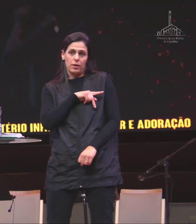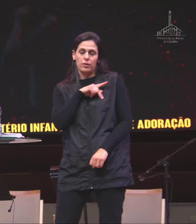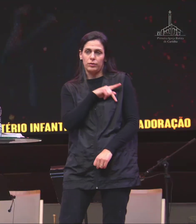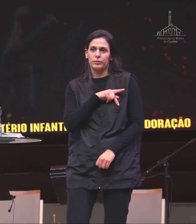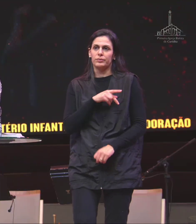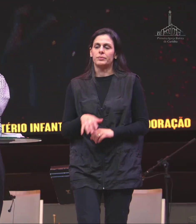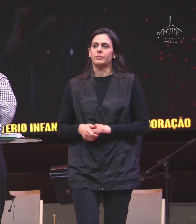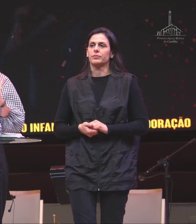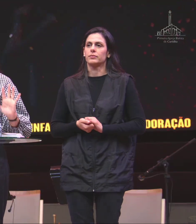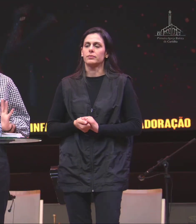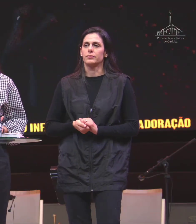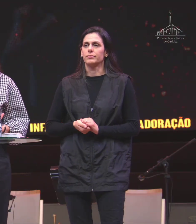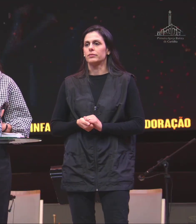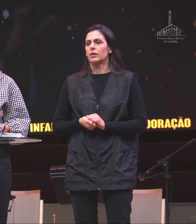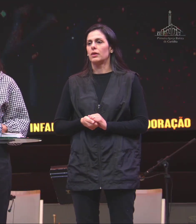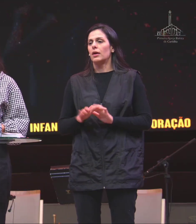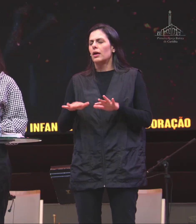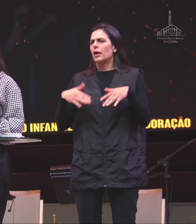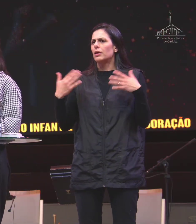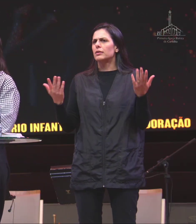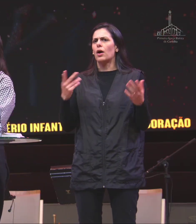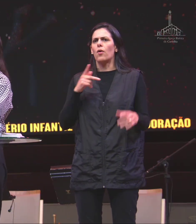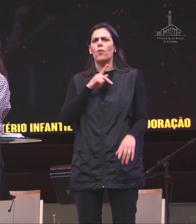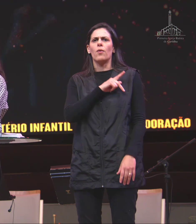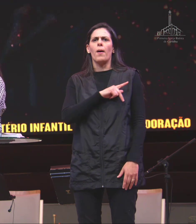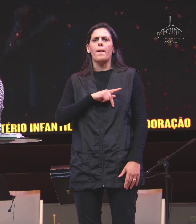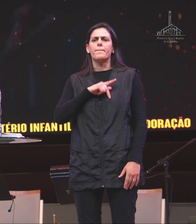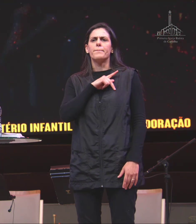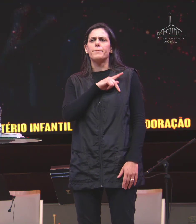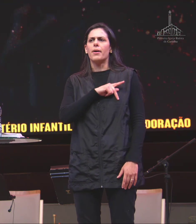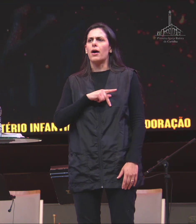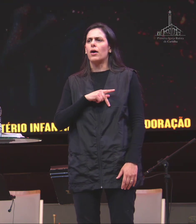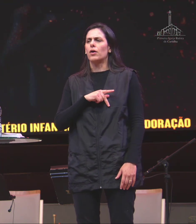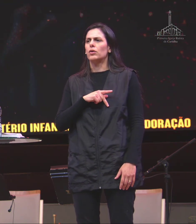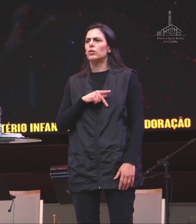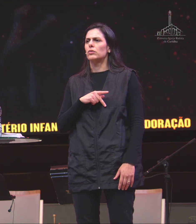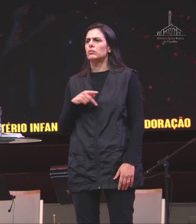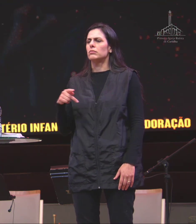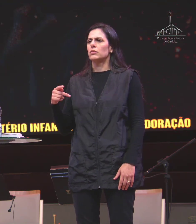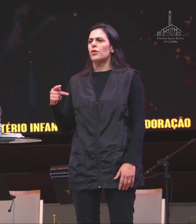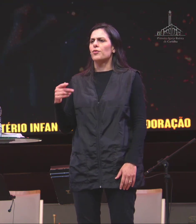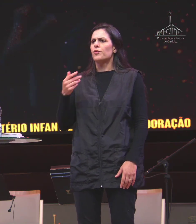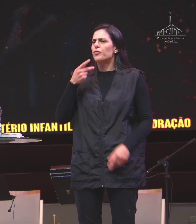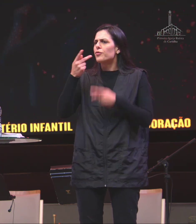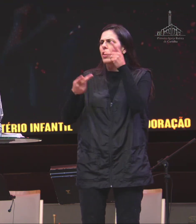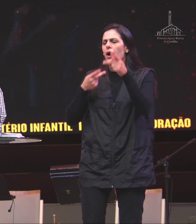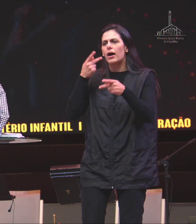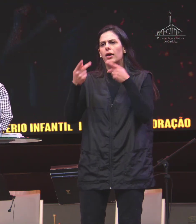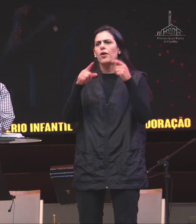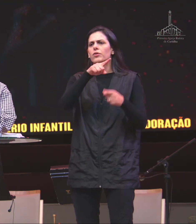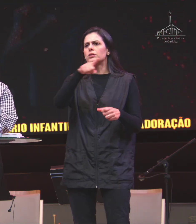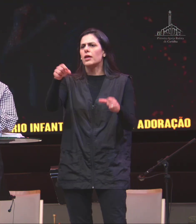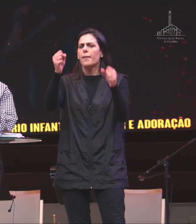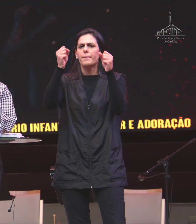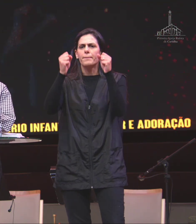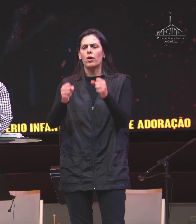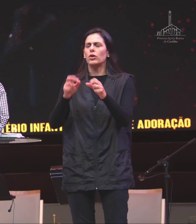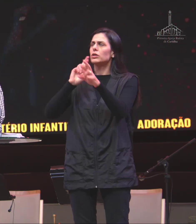sabe, mas sabe, né, gente, que é uma coisa bem básica, né, que a Bíblia é dividida entre Antigo e Novo Testamento, certo? O Antigo